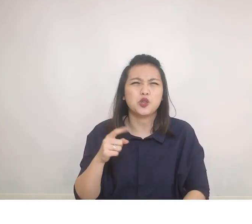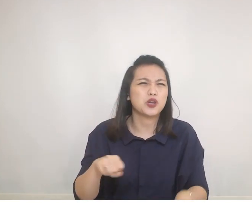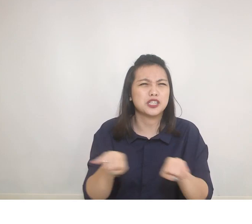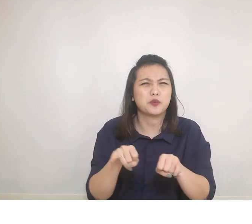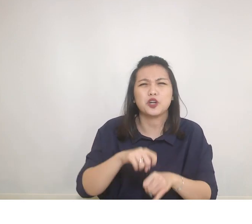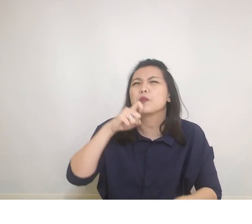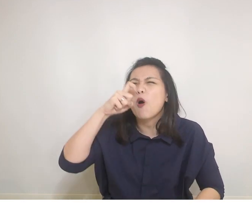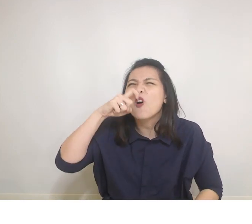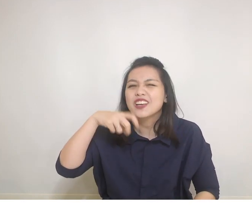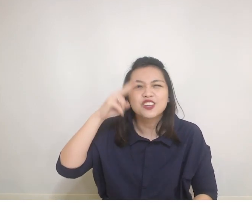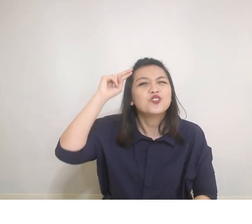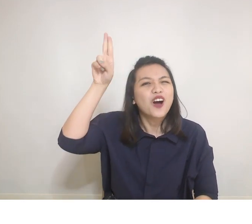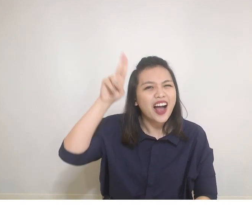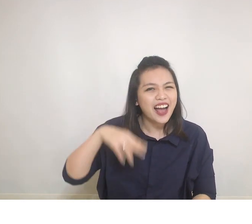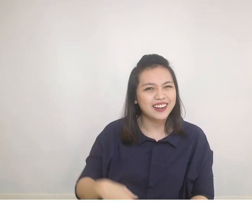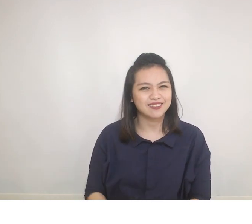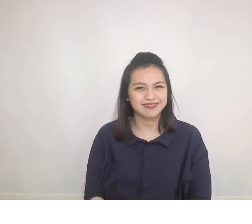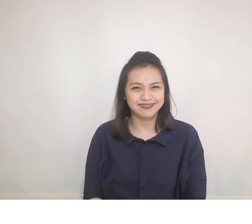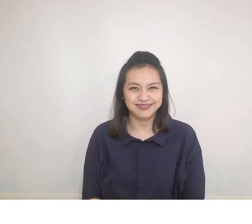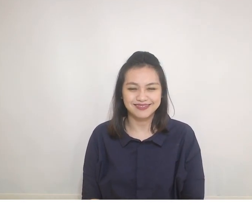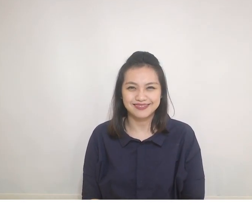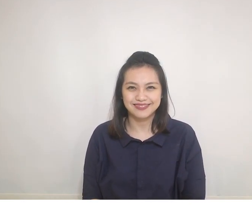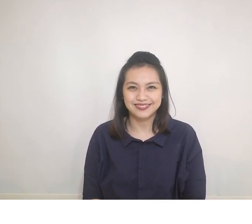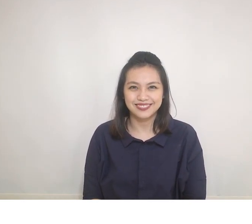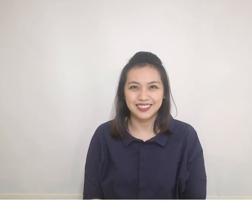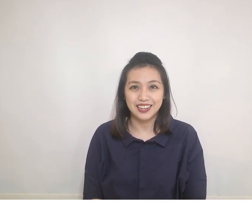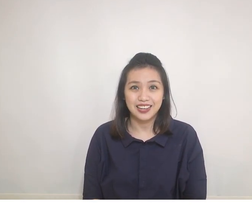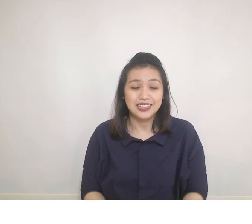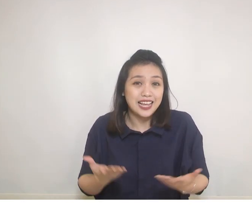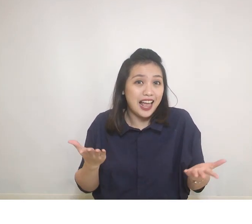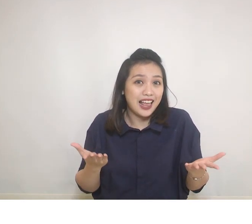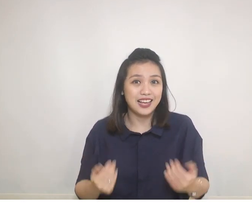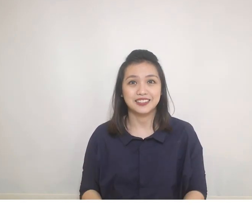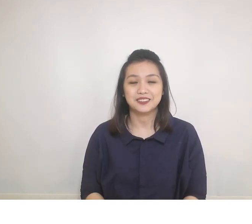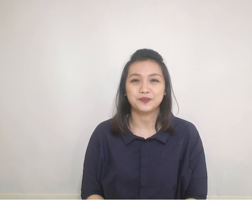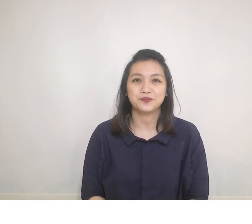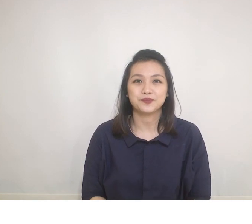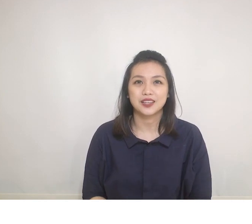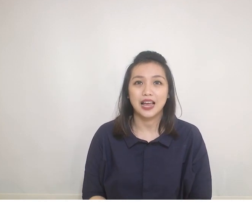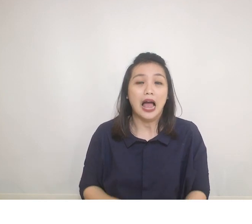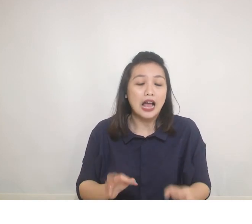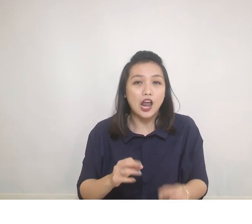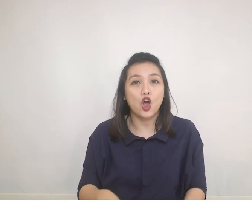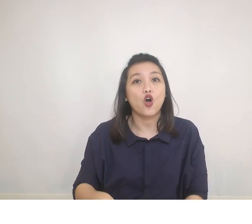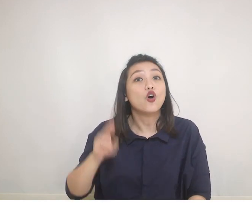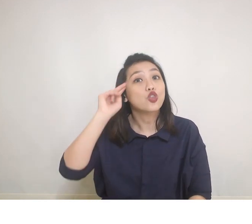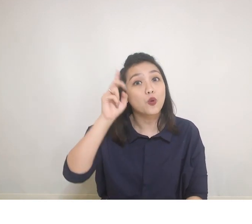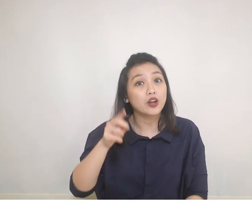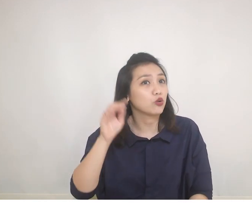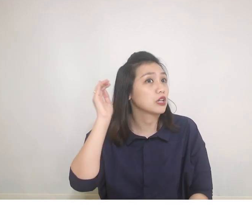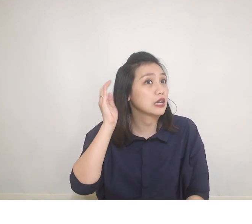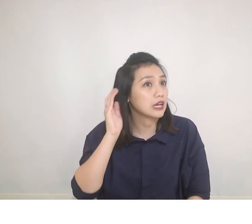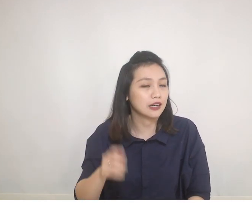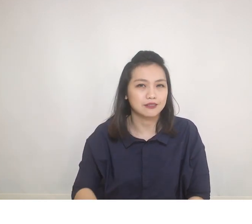indah. Pokoknya ada sesuatu yang kurang deh. Saya bisa tak jelasin berapa banyak orang yang di luar sana yang gak punya rumah. Kan ngerti gak